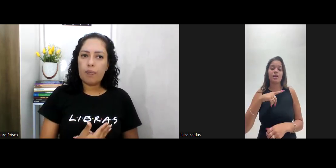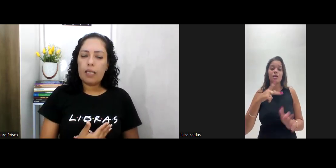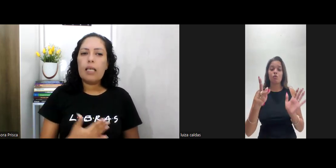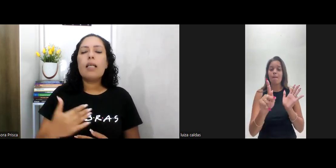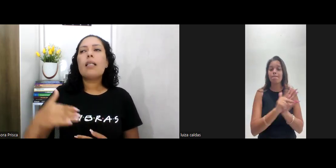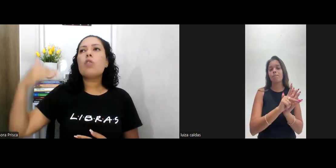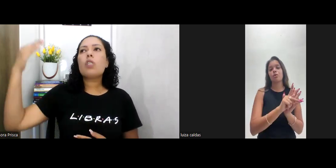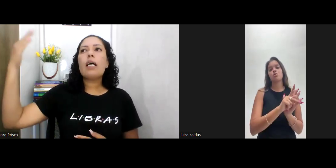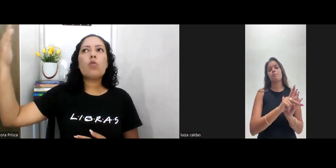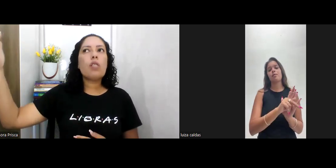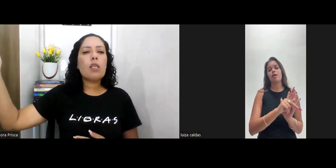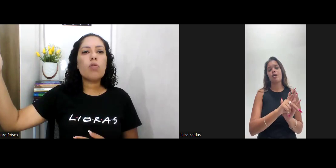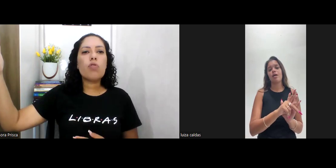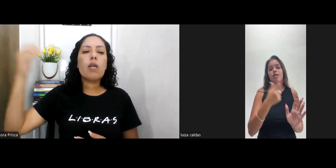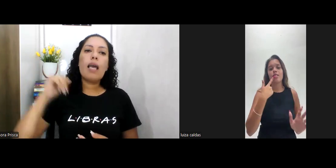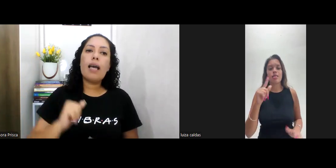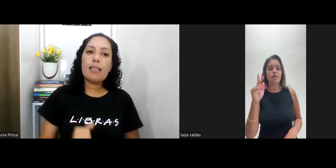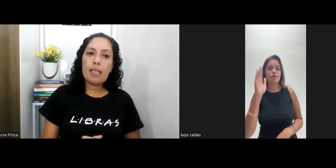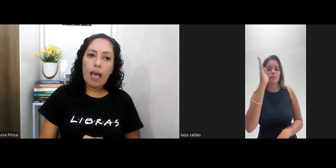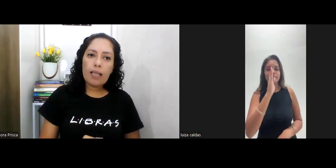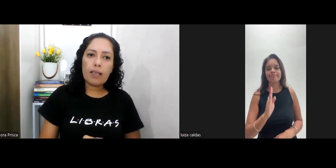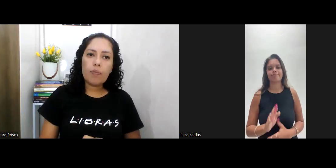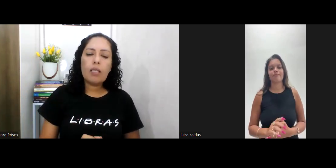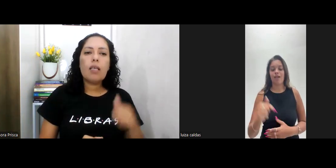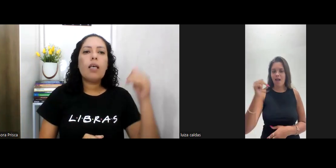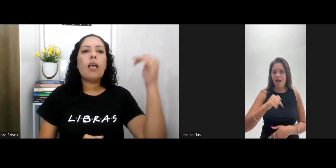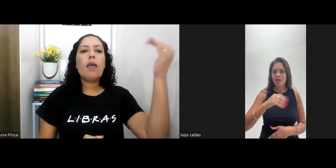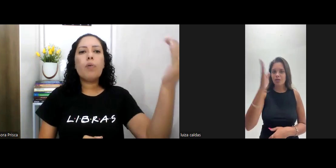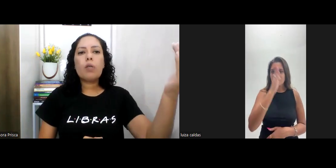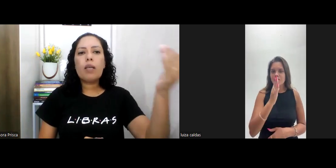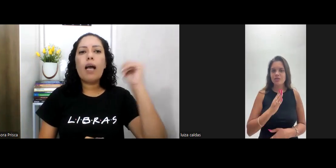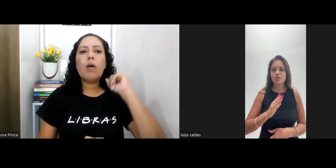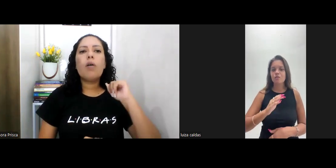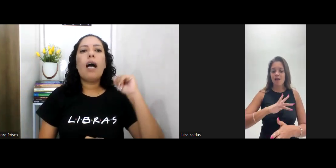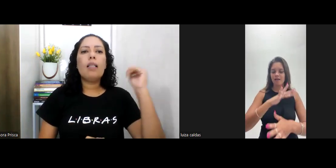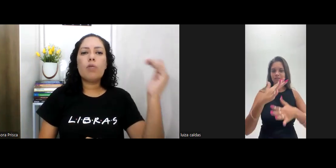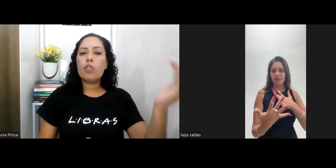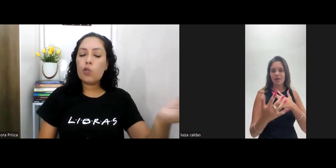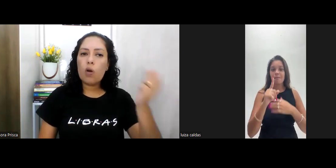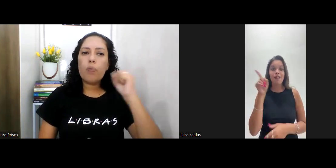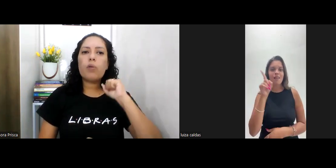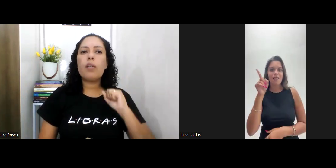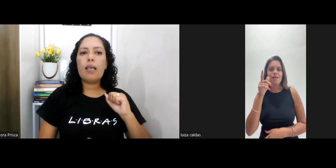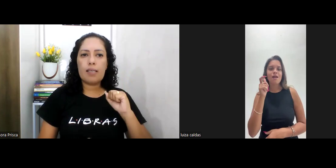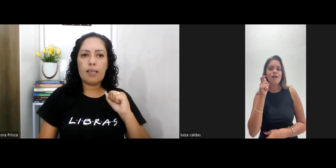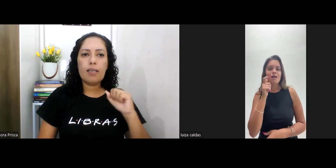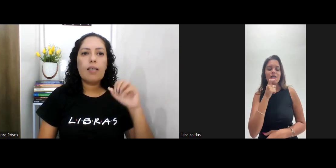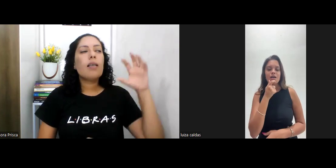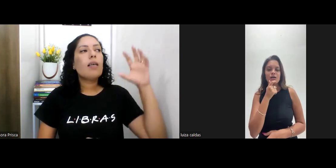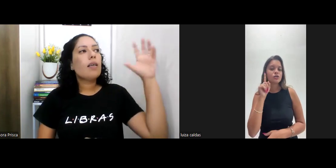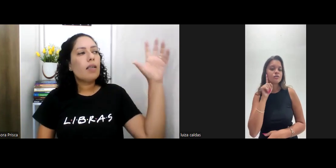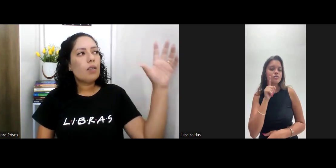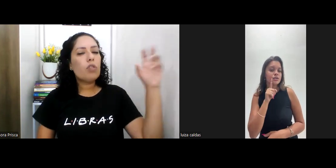Libras. Nos Estados Unidos é a SL. Em Portugal, a língua gestual